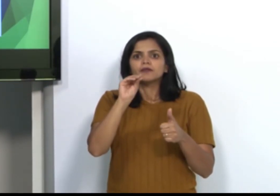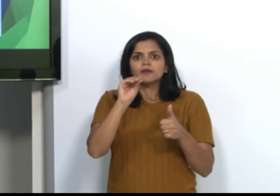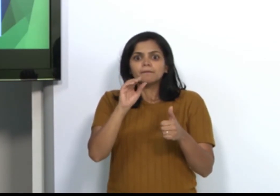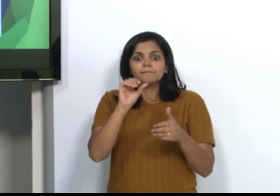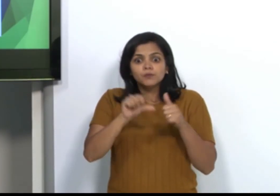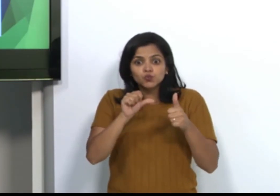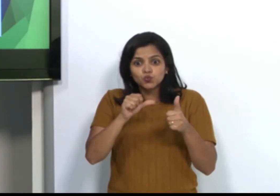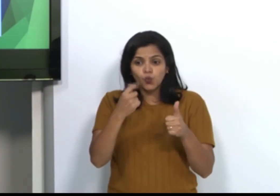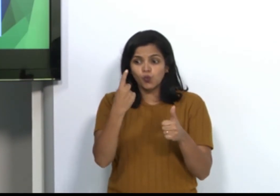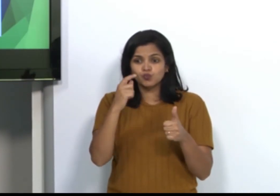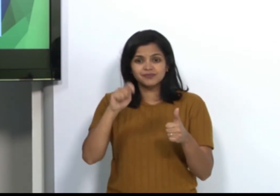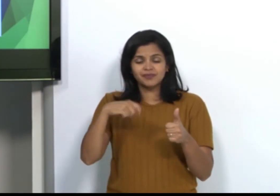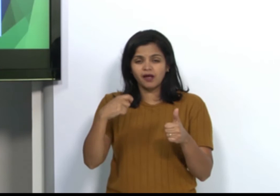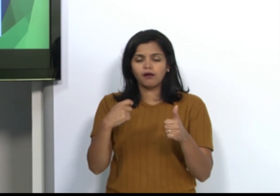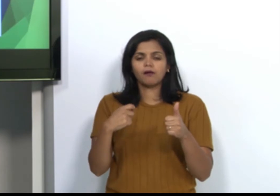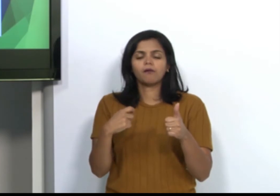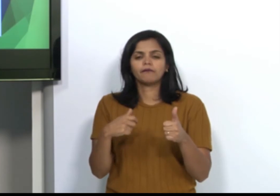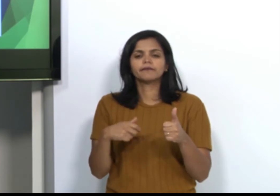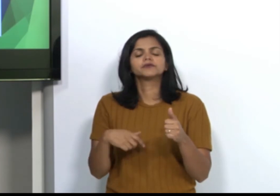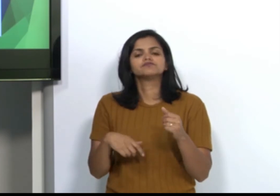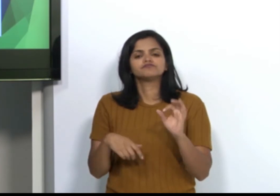Então, marcou eu e o sinal continuou.